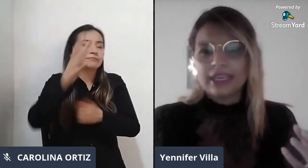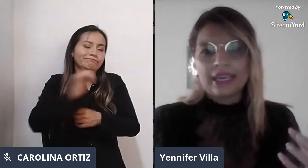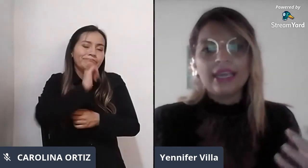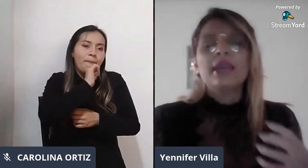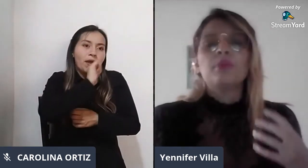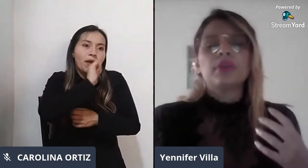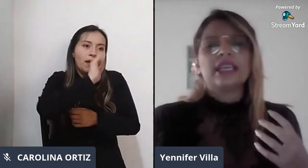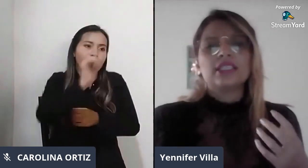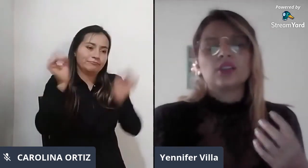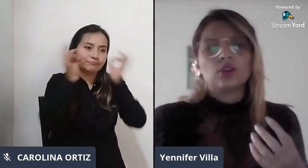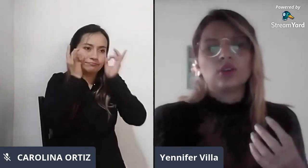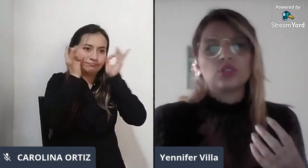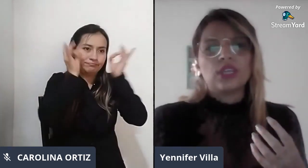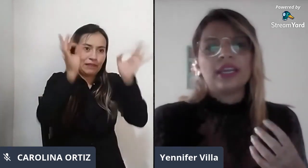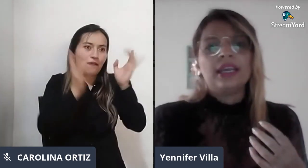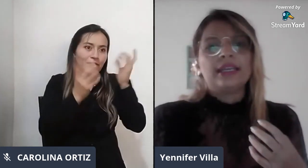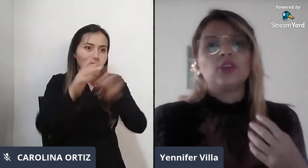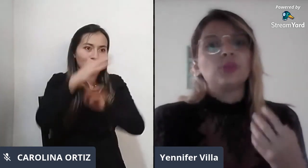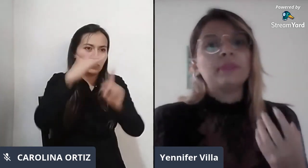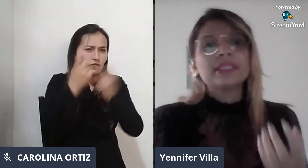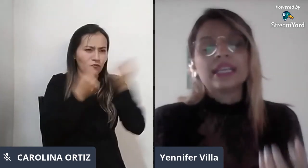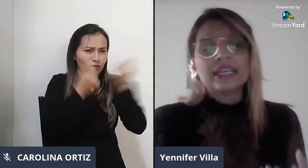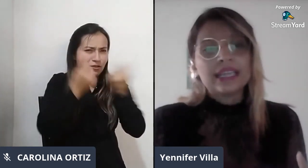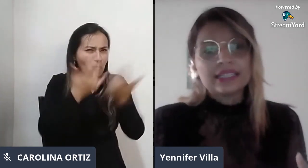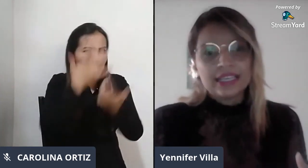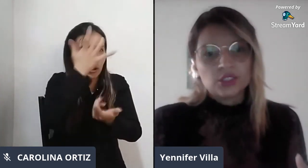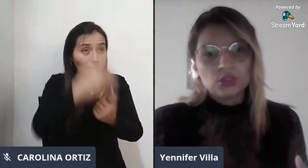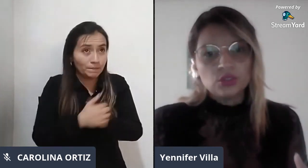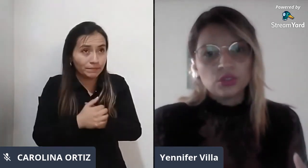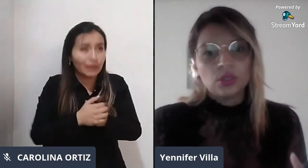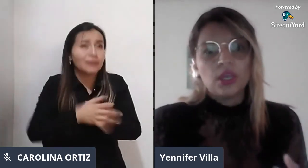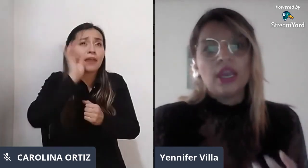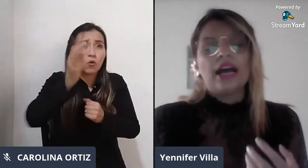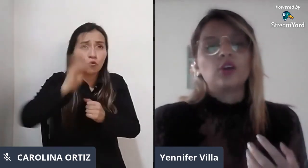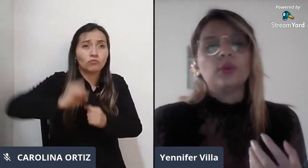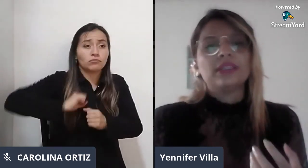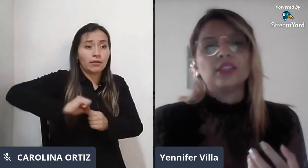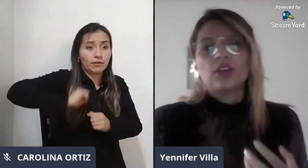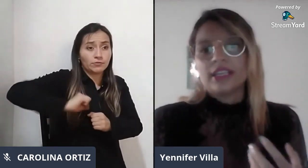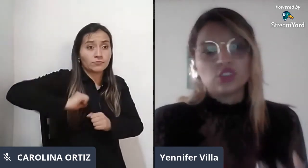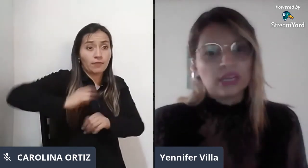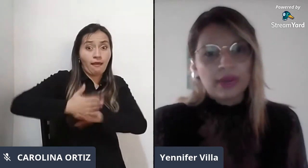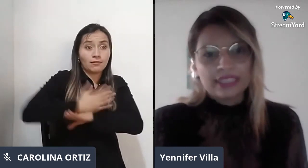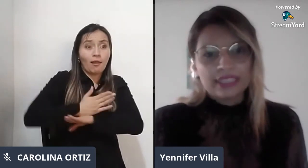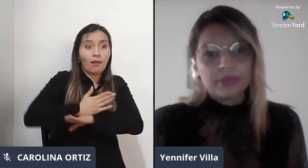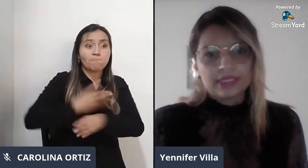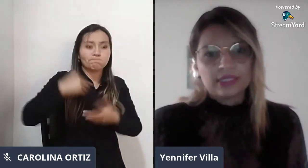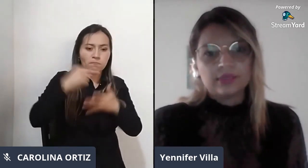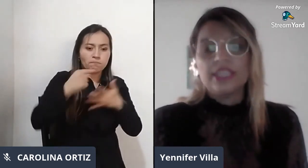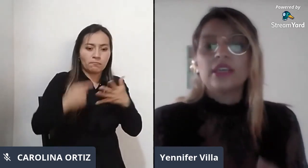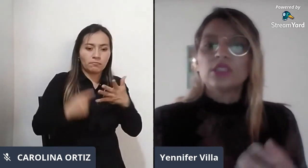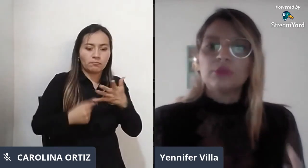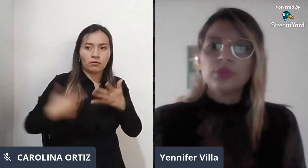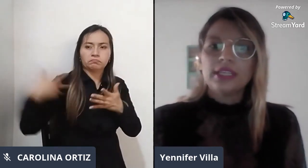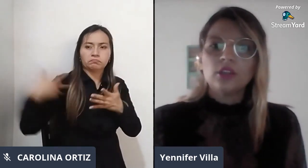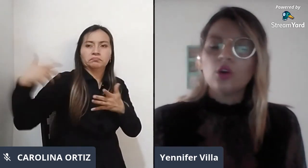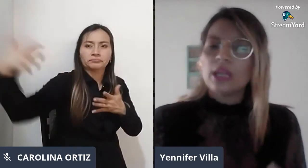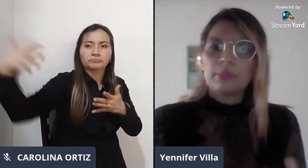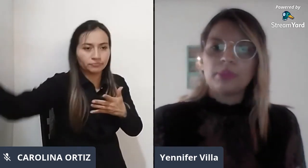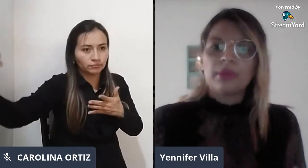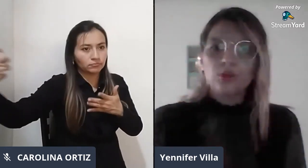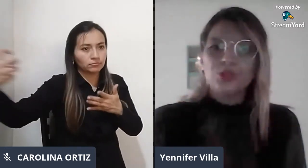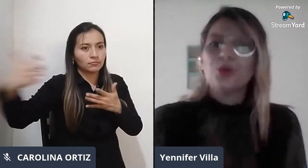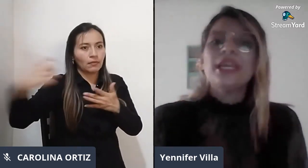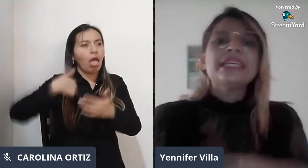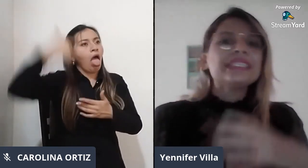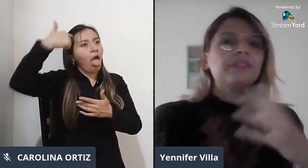en clave de que, pues de desconocer que nos van a empezar a quitar derechos, argumentando que eso salva a las empresas. Y ya lo estamos viendo